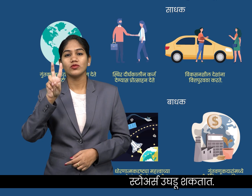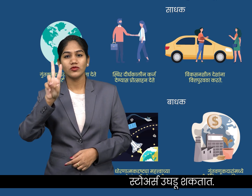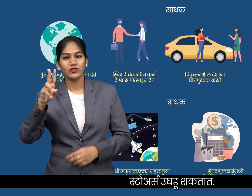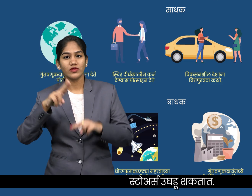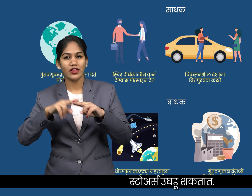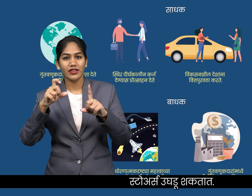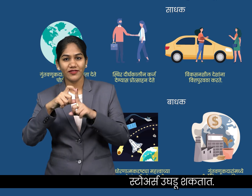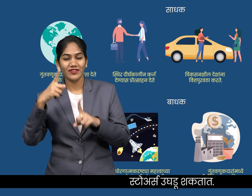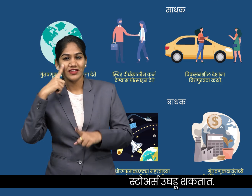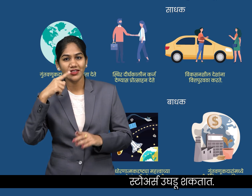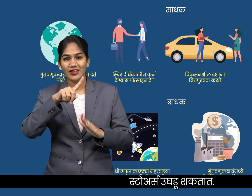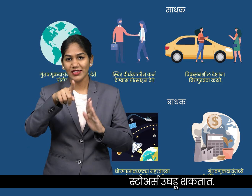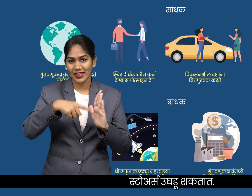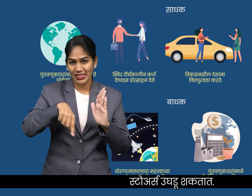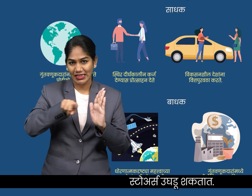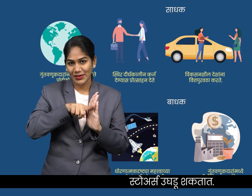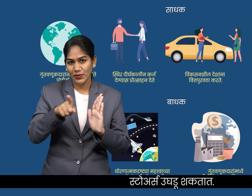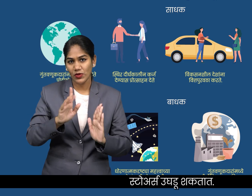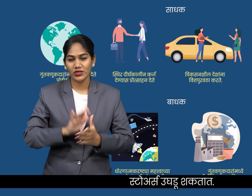स्टोअर्स उघडू शकतात.